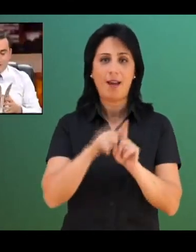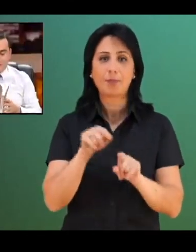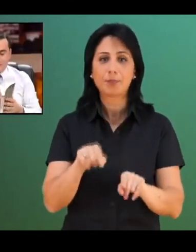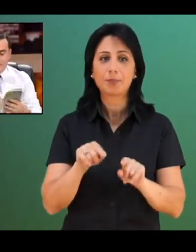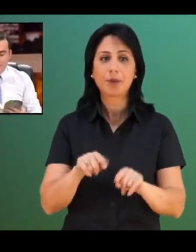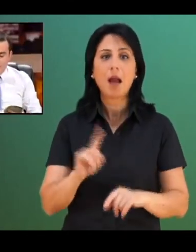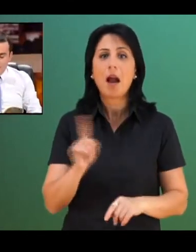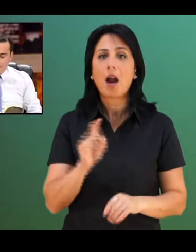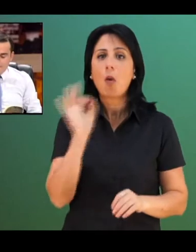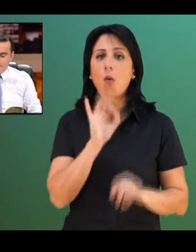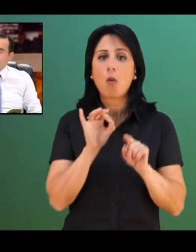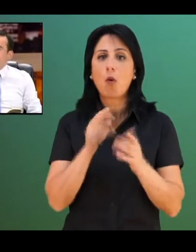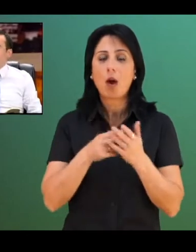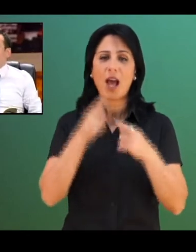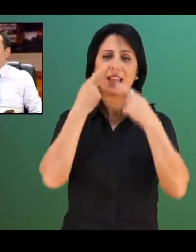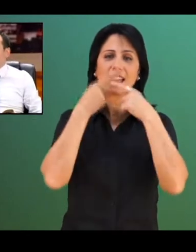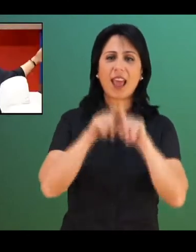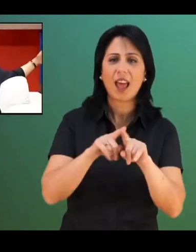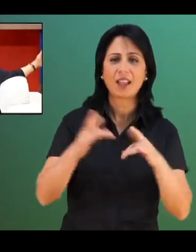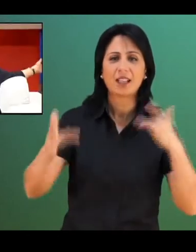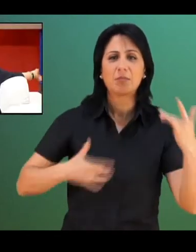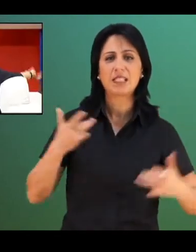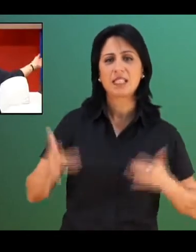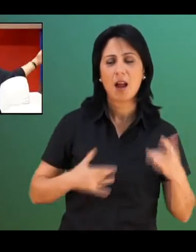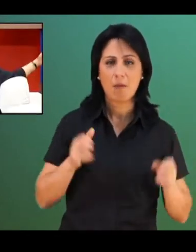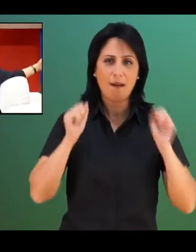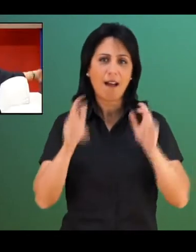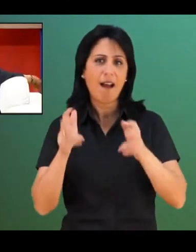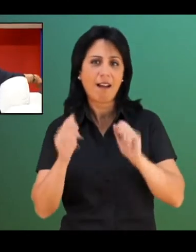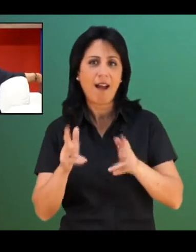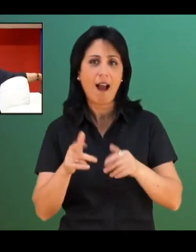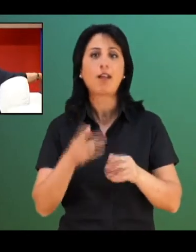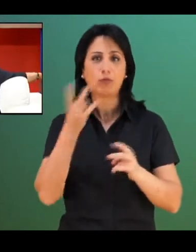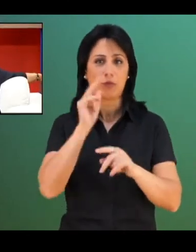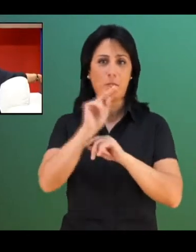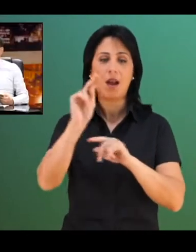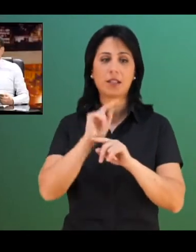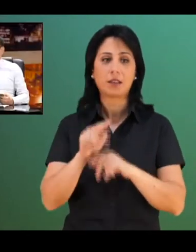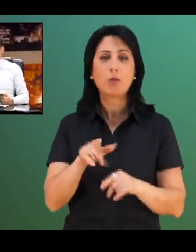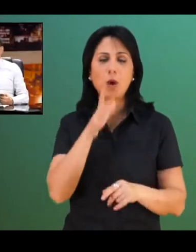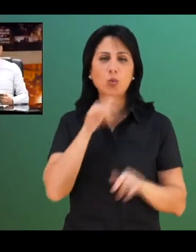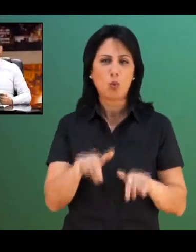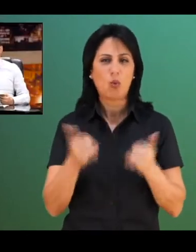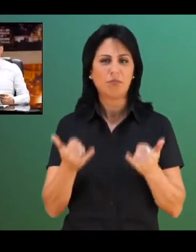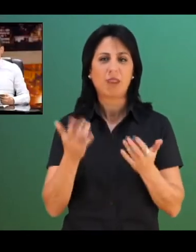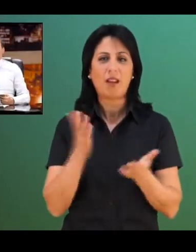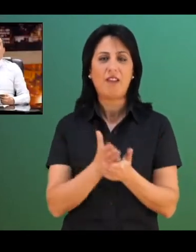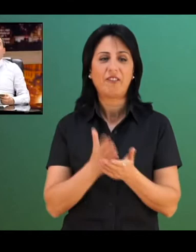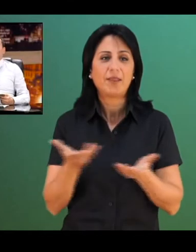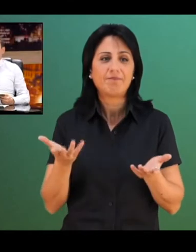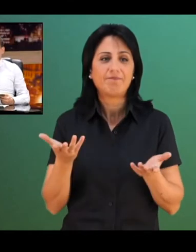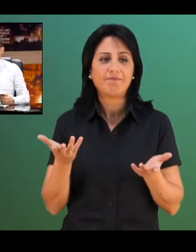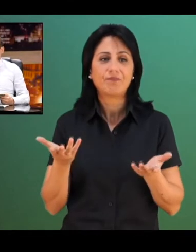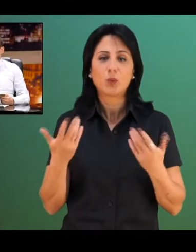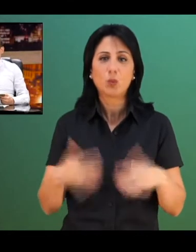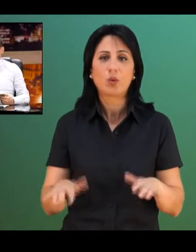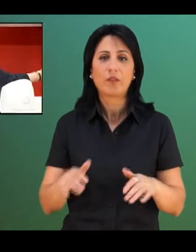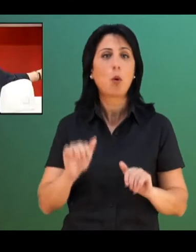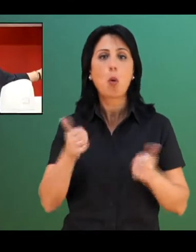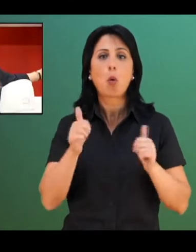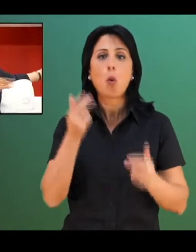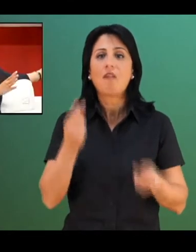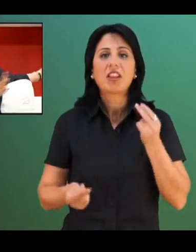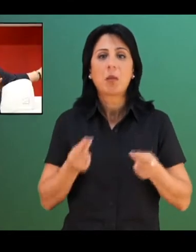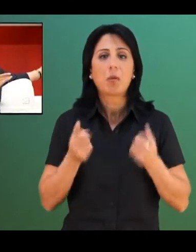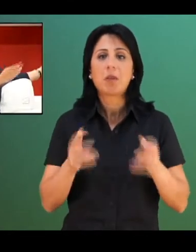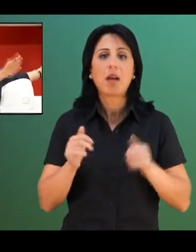დაგჭირდება, იმიტომ რომ ახლა ესეთი დრო დადგა, რომ უკვე აი როგორ უნდა ვითამაშო მაგალითად, რა, როგორ ისე უნდა ითამაშო, რომ უნდა გაძრე